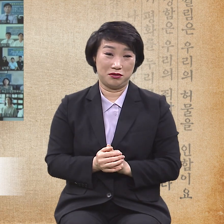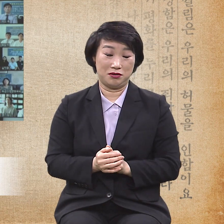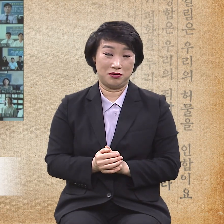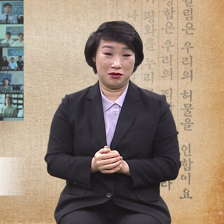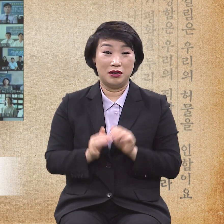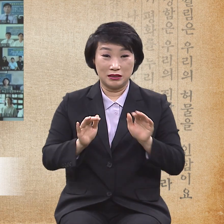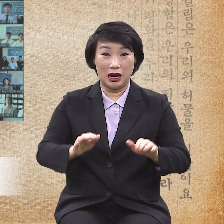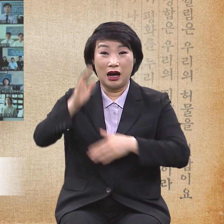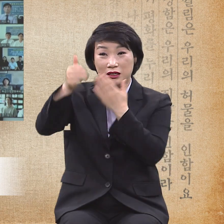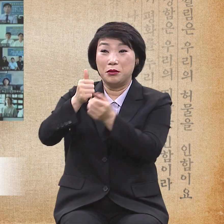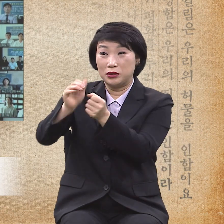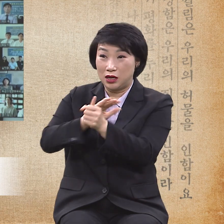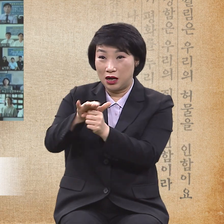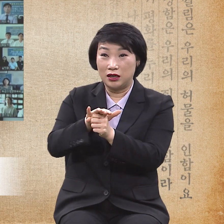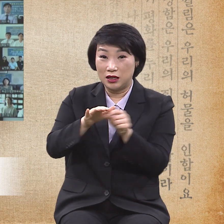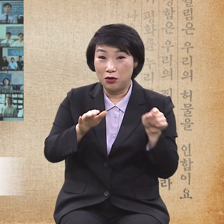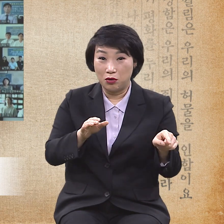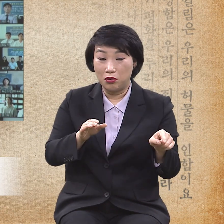하나님을 사랑한대.